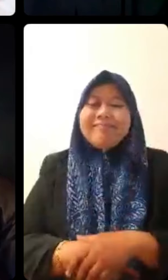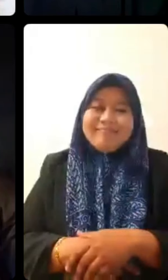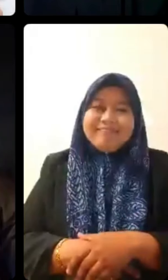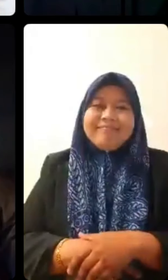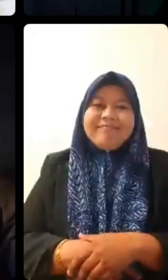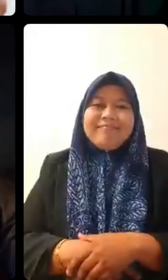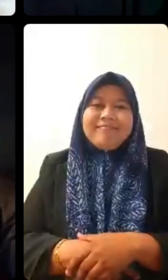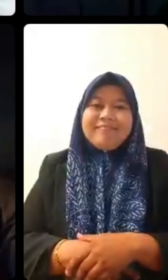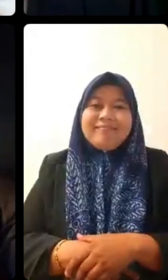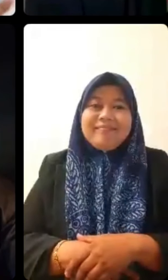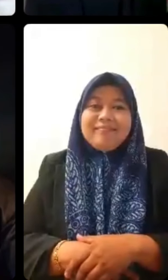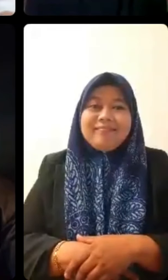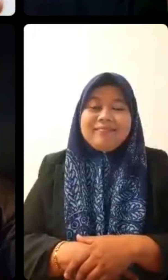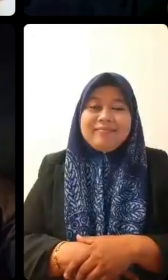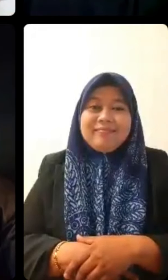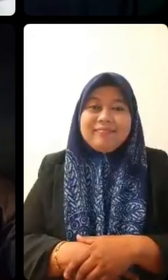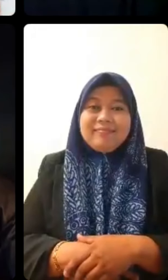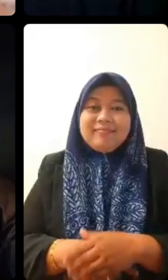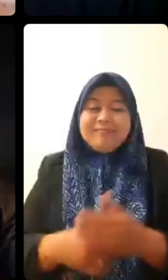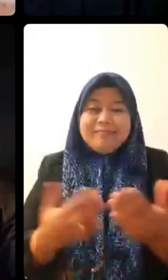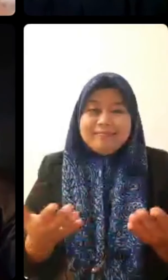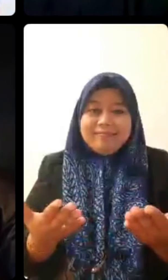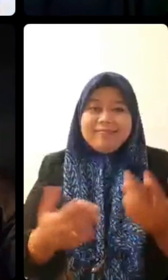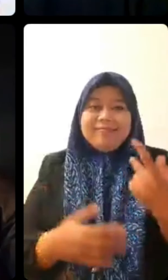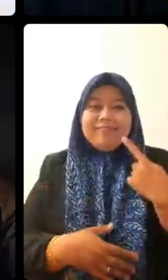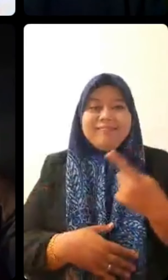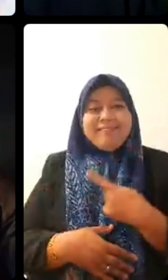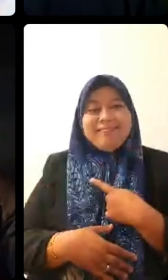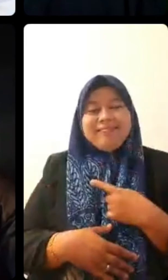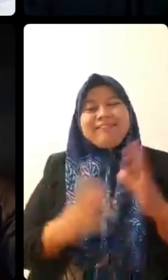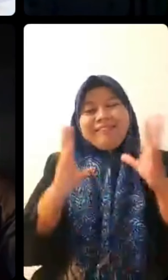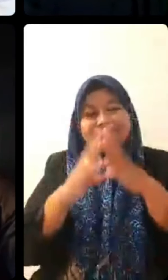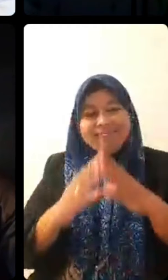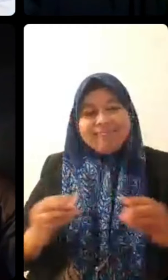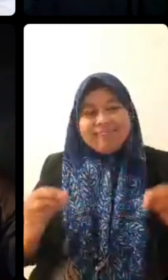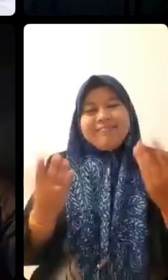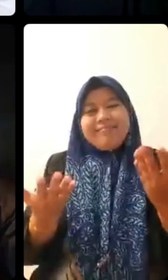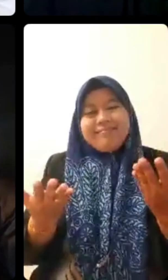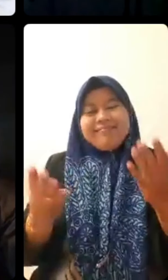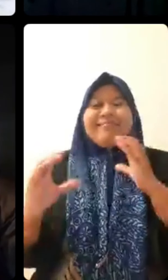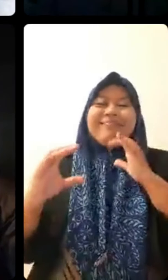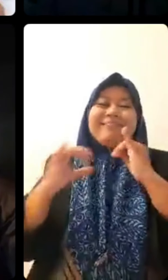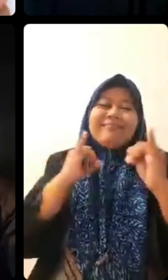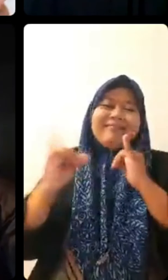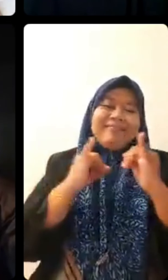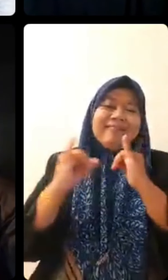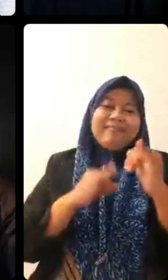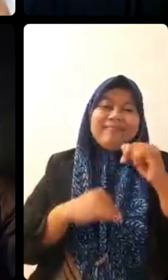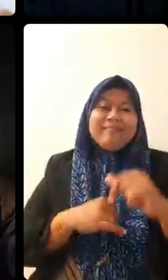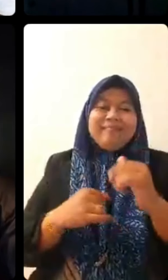Sementara tadi kita sudah habislah sesi persoalan kita. Semoga